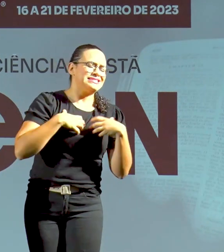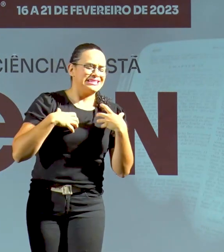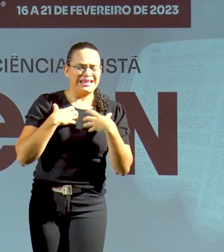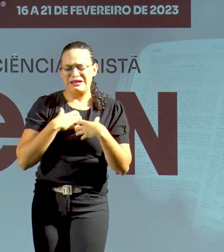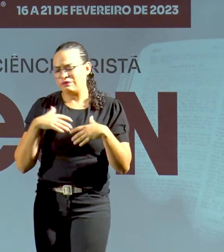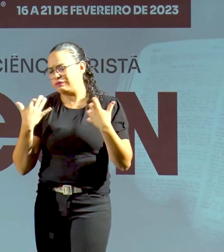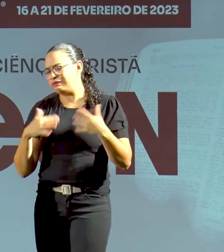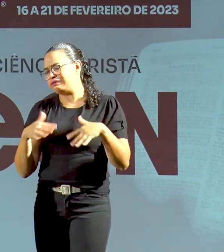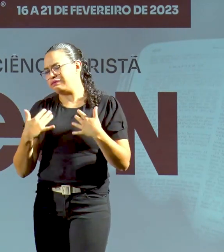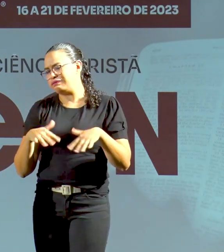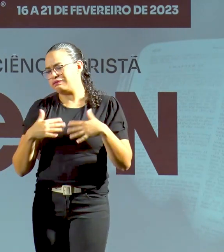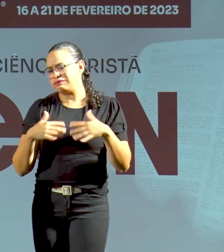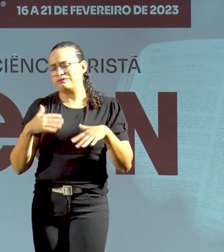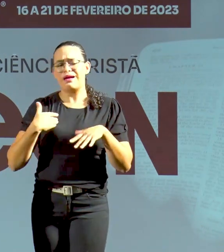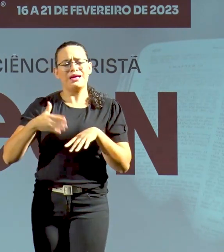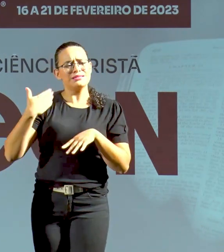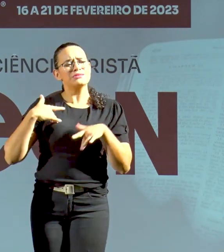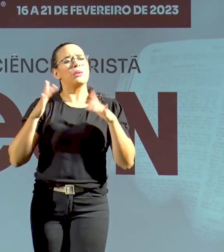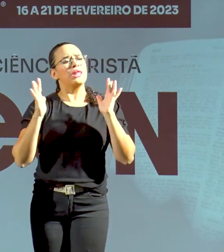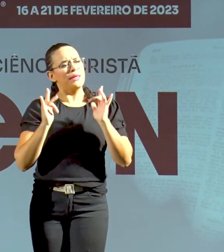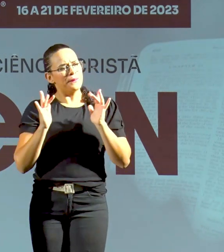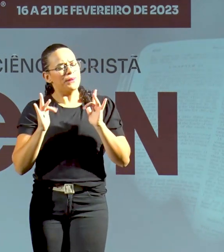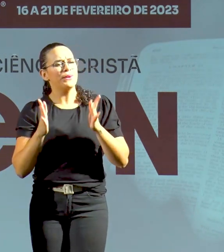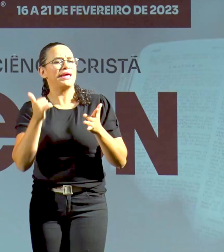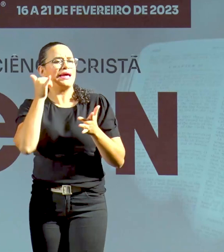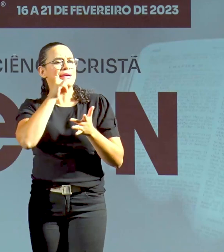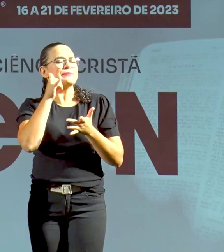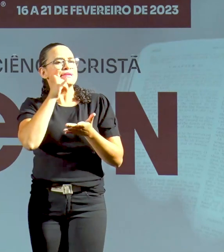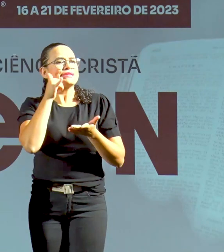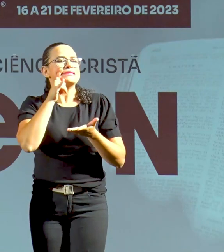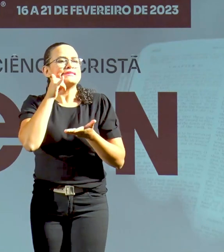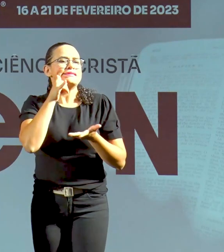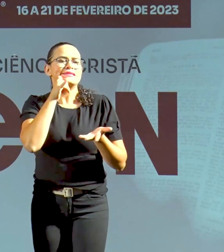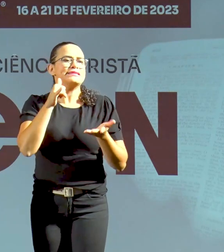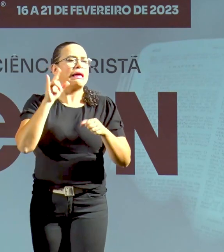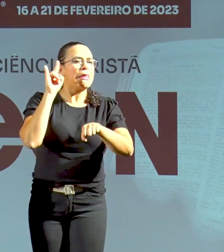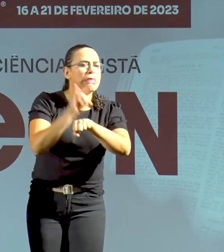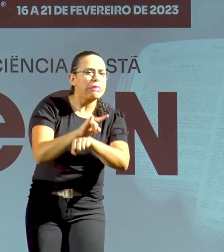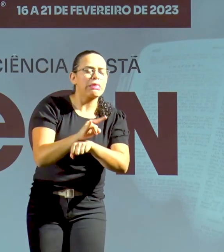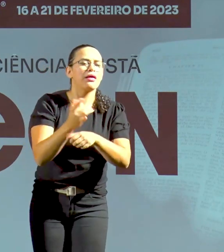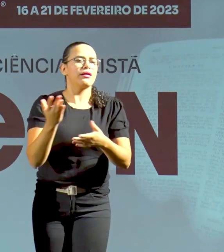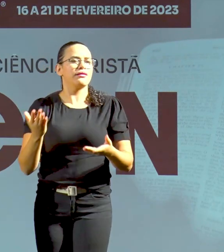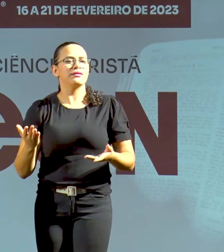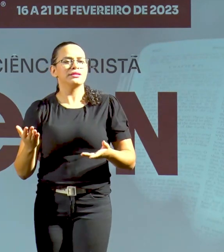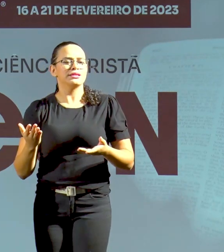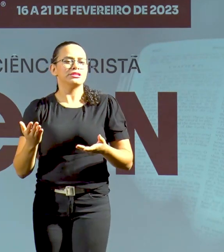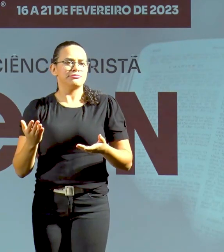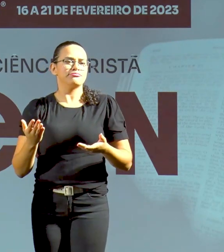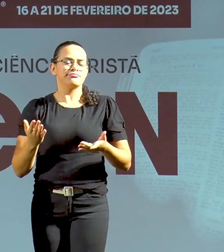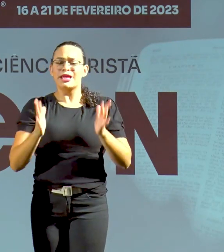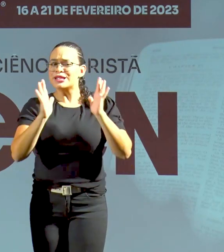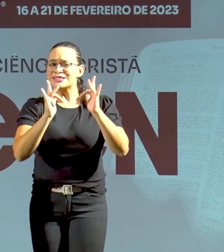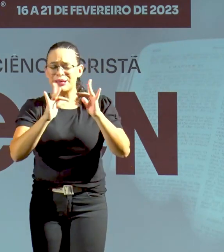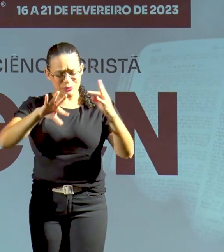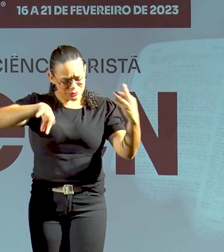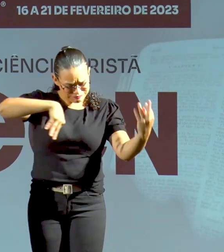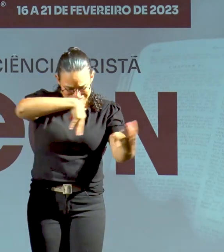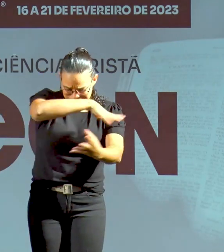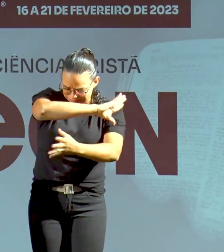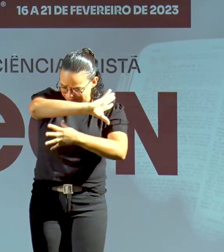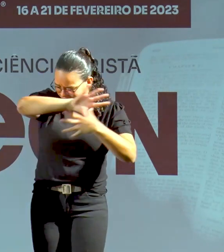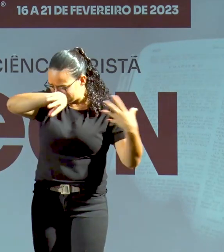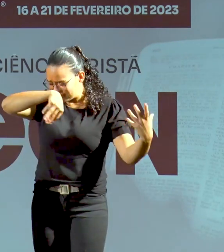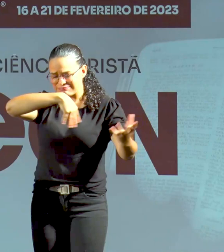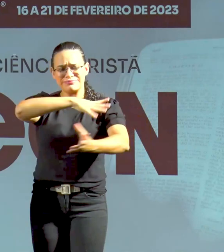é tava namorando e a menina enfim me traiu e a gente enfia o namoro foi uma bagunça